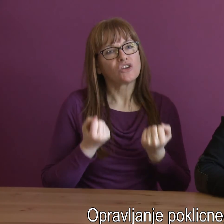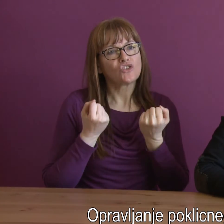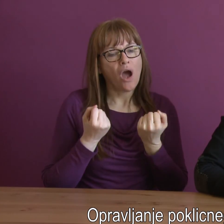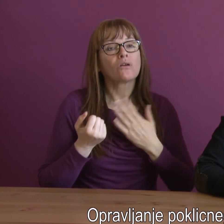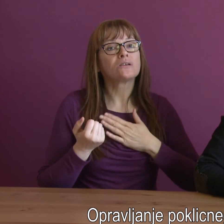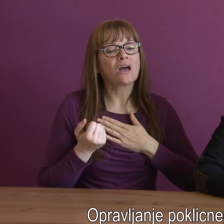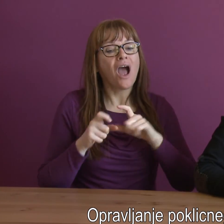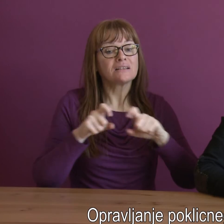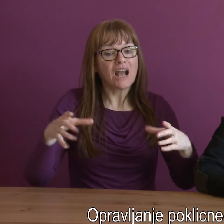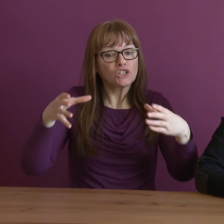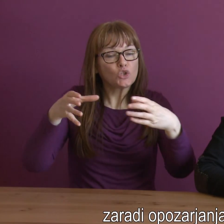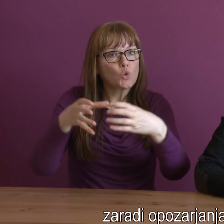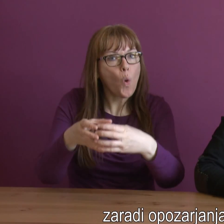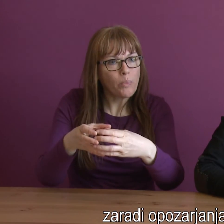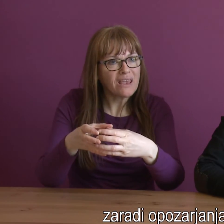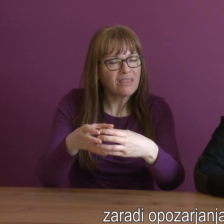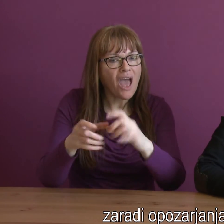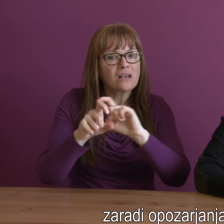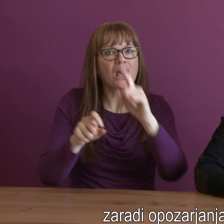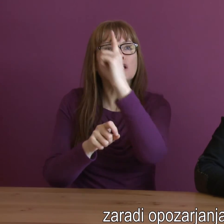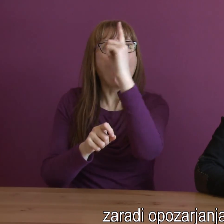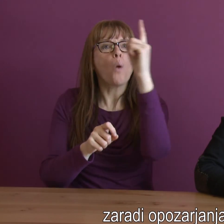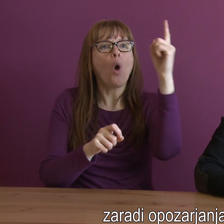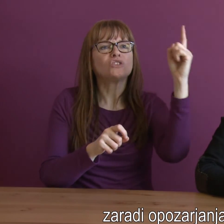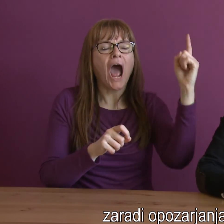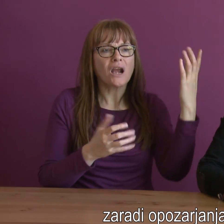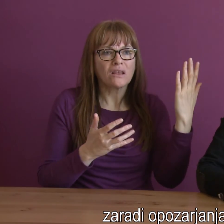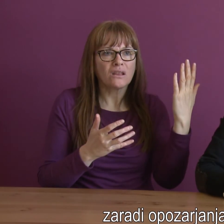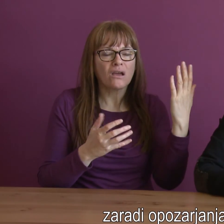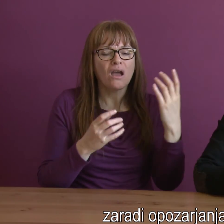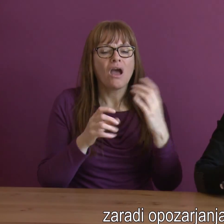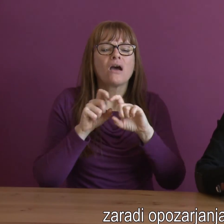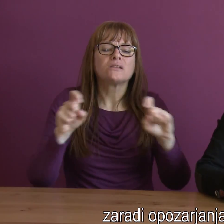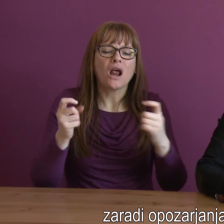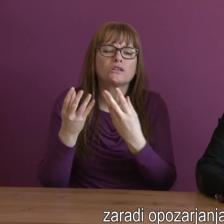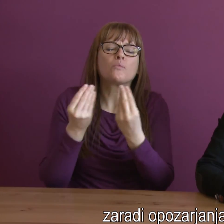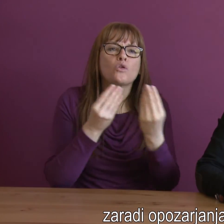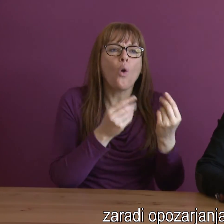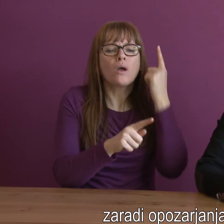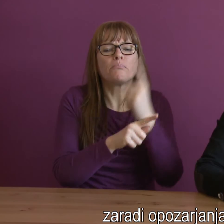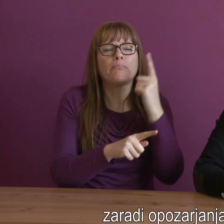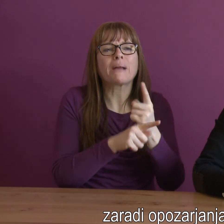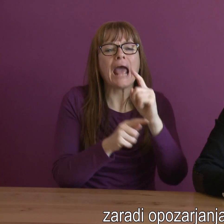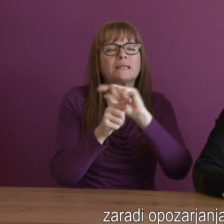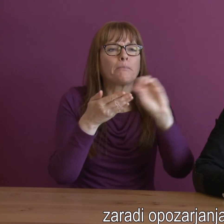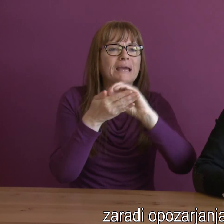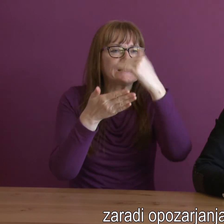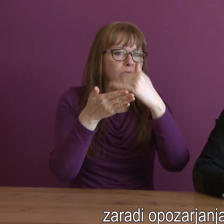Zaradi skupine, zaradi opozarjanja in zaradi mnogih predpisov, ki to